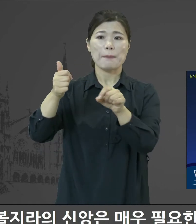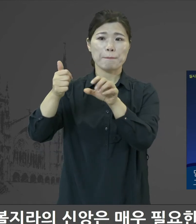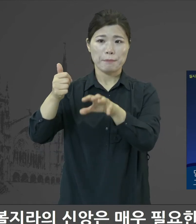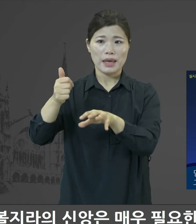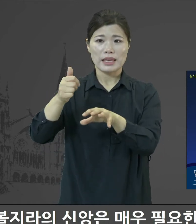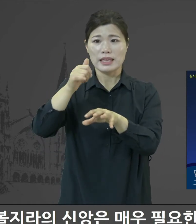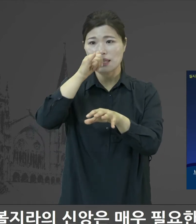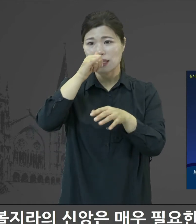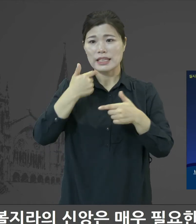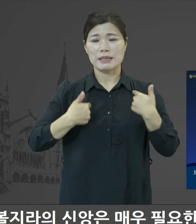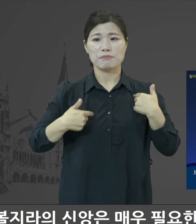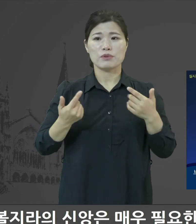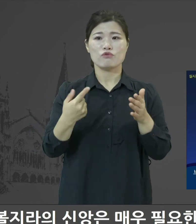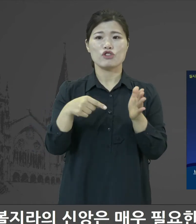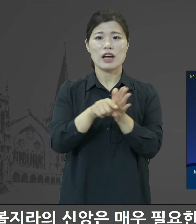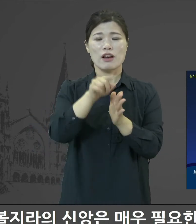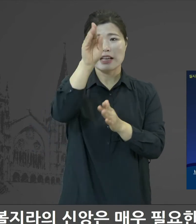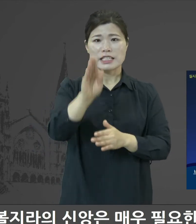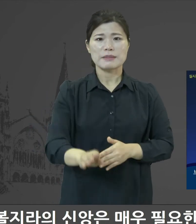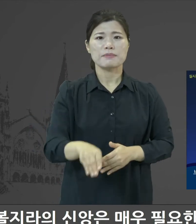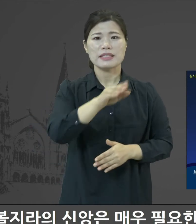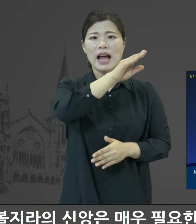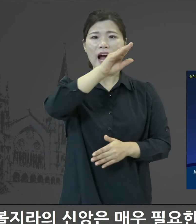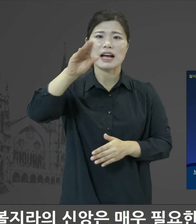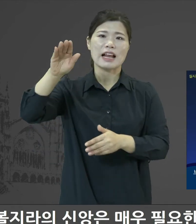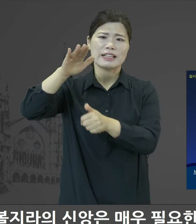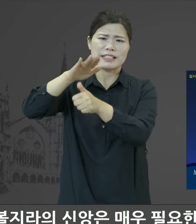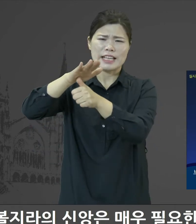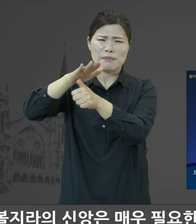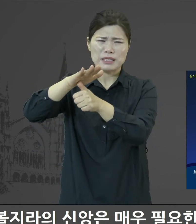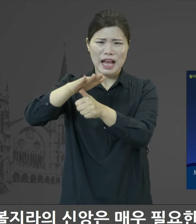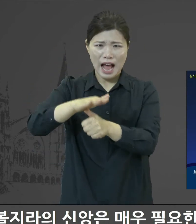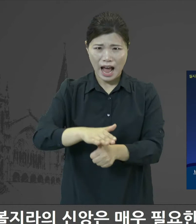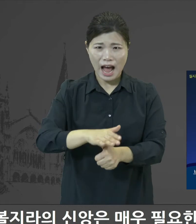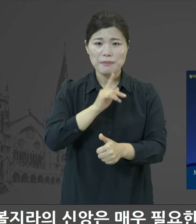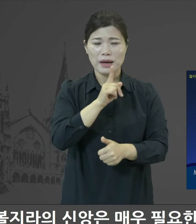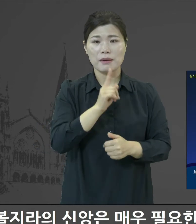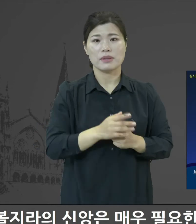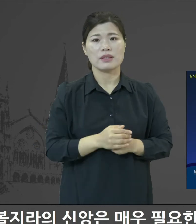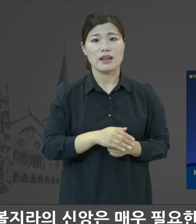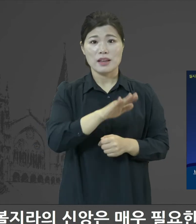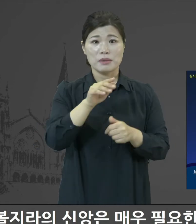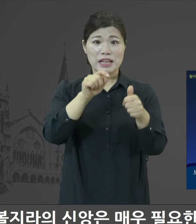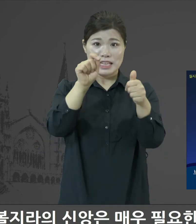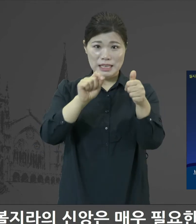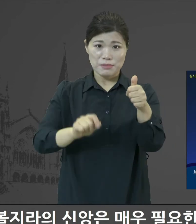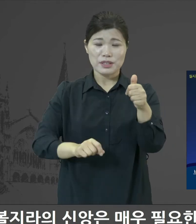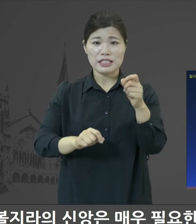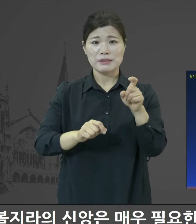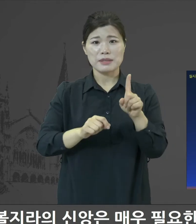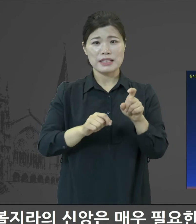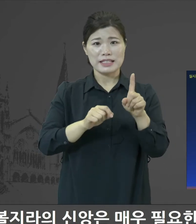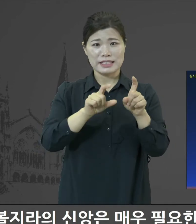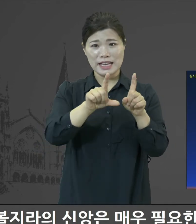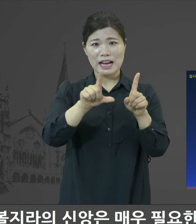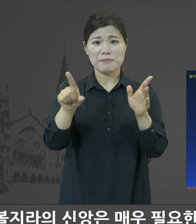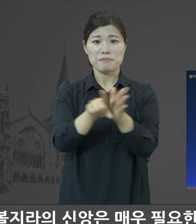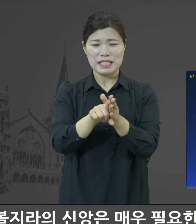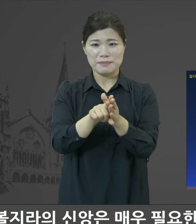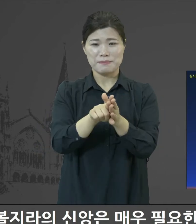위하여 십자가를 참으사. 이 앞절에 여러분 아시죠? 히브리서 11장에 쭉 믿음장 얘기한